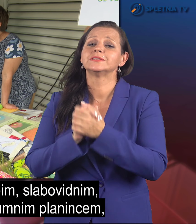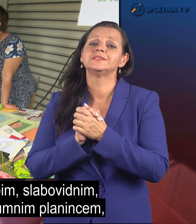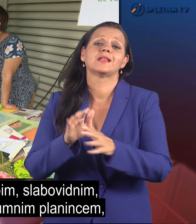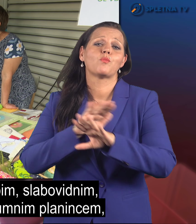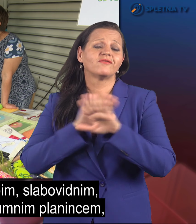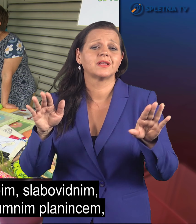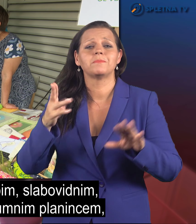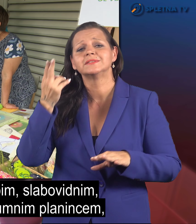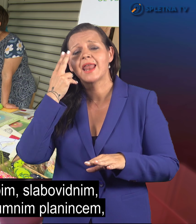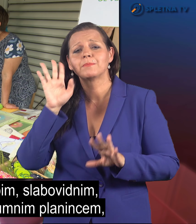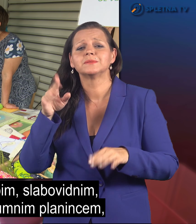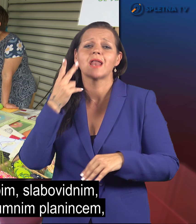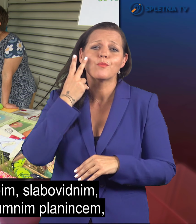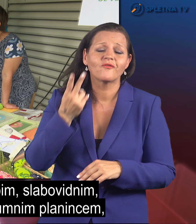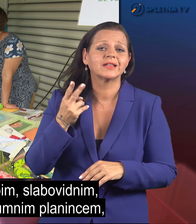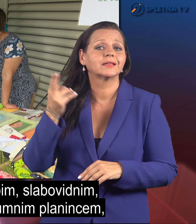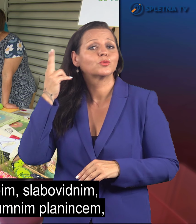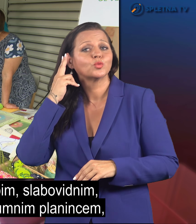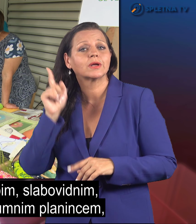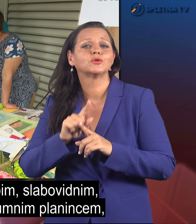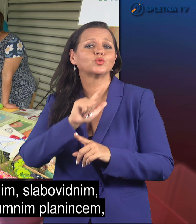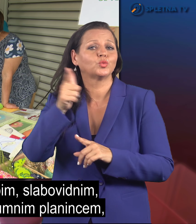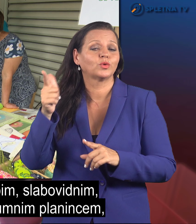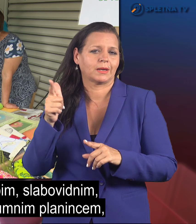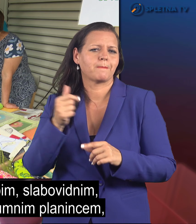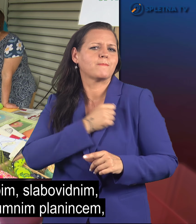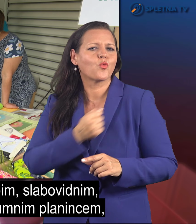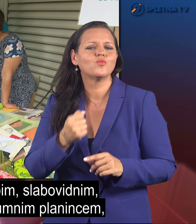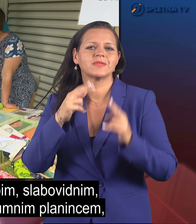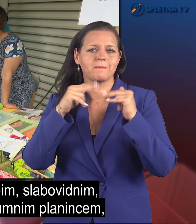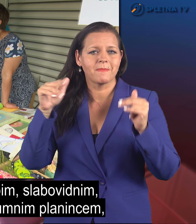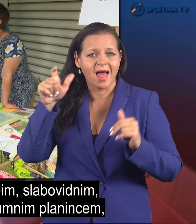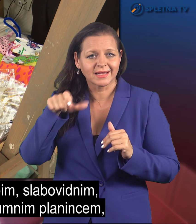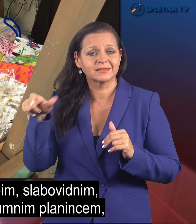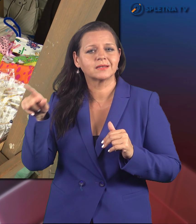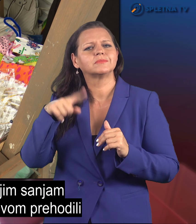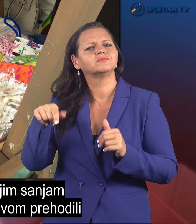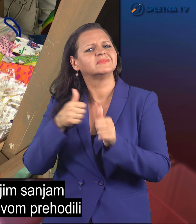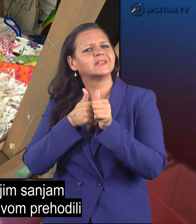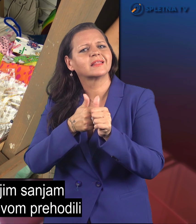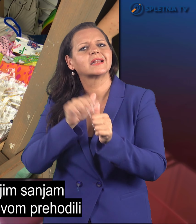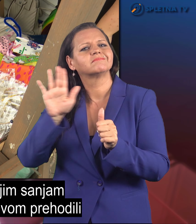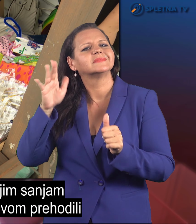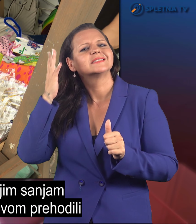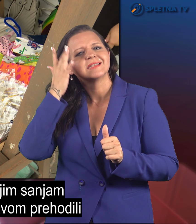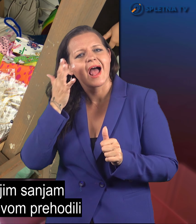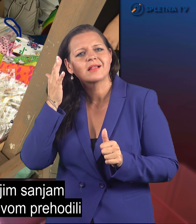Čestitamo vsem slepim, slabovidnim, gluhim in drugim pogumnim planincem, ki so sledili